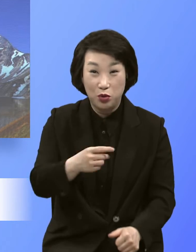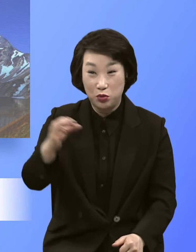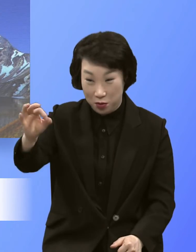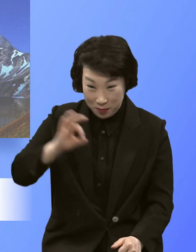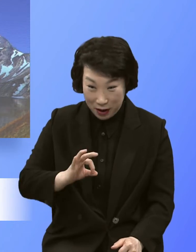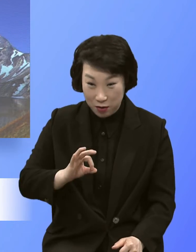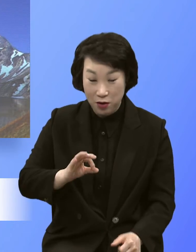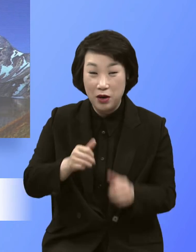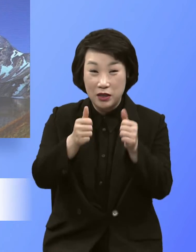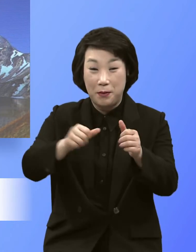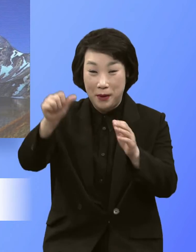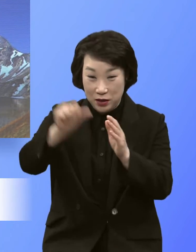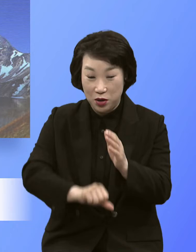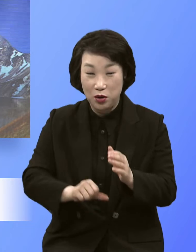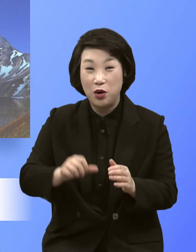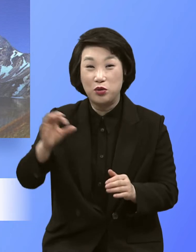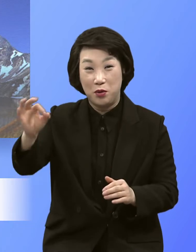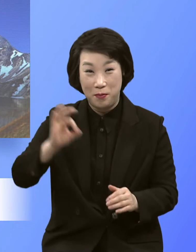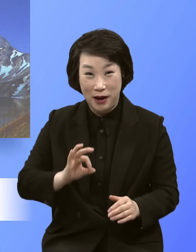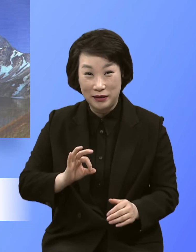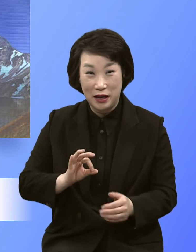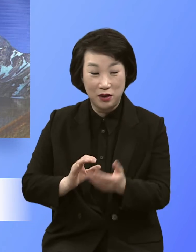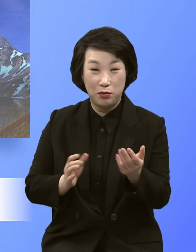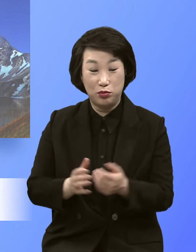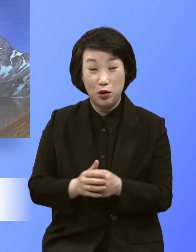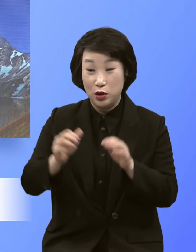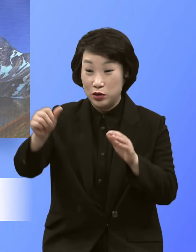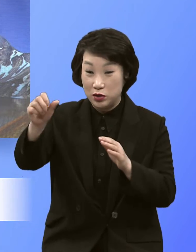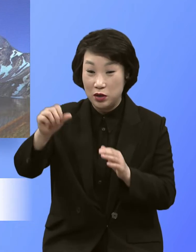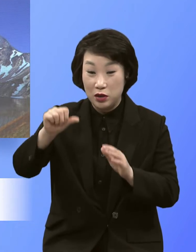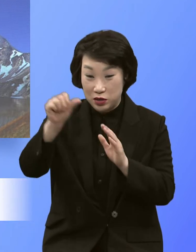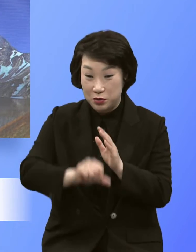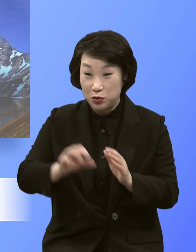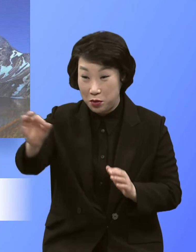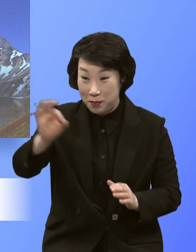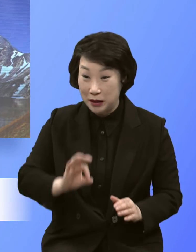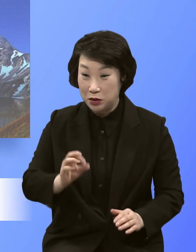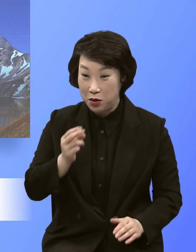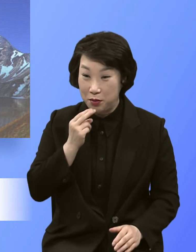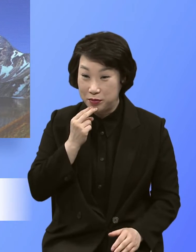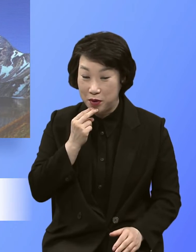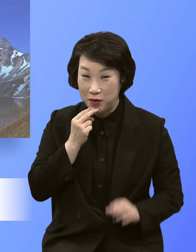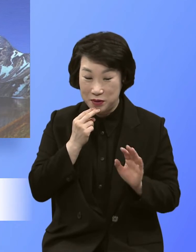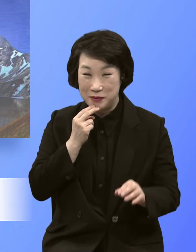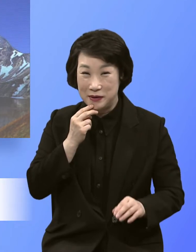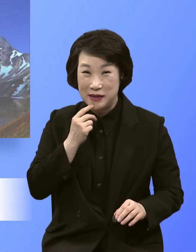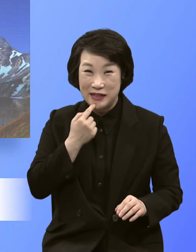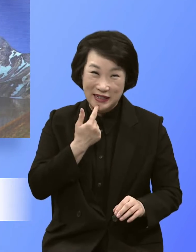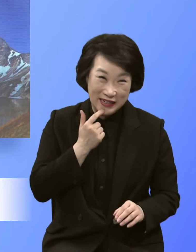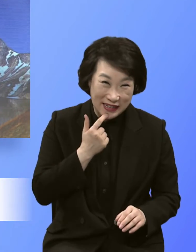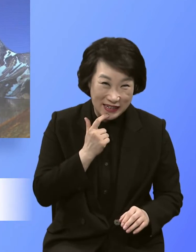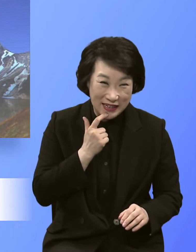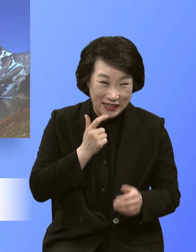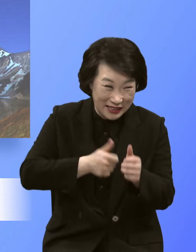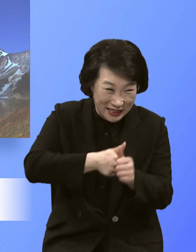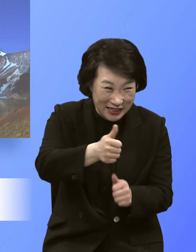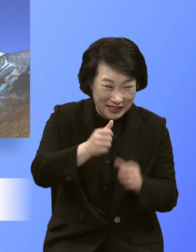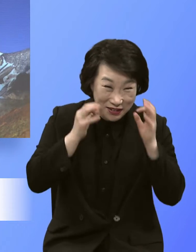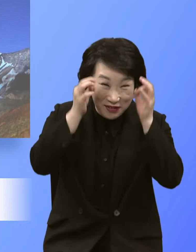이 변호사. 지면 돈을 안 받는 법칙이 되면 악착같이 이기려고 할